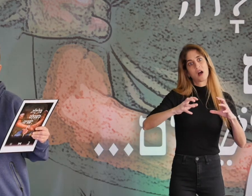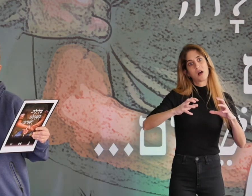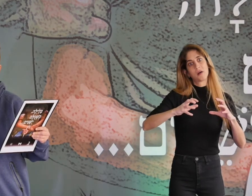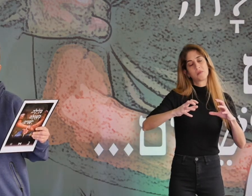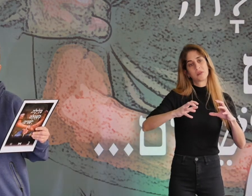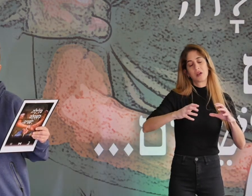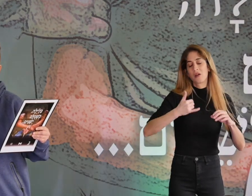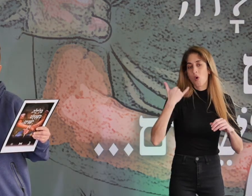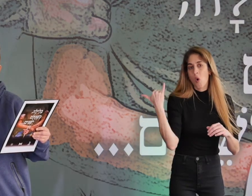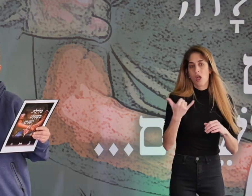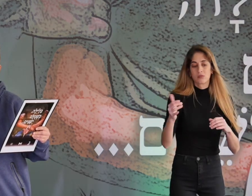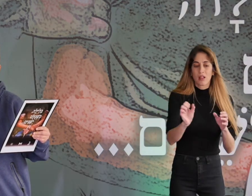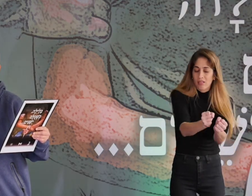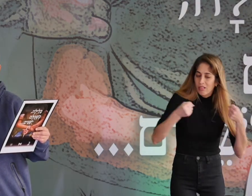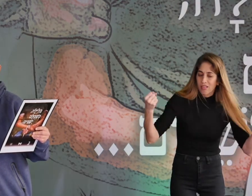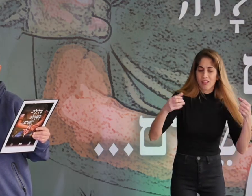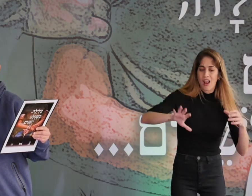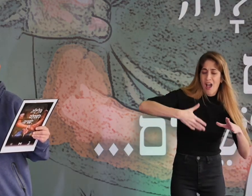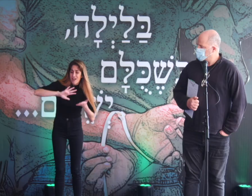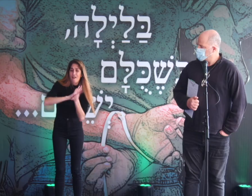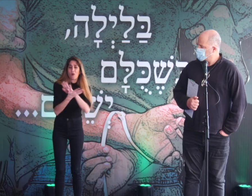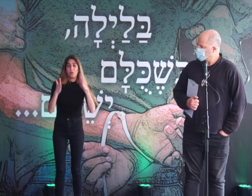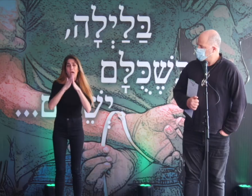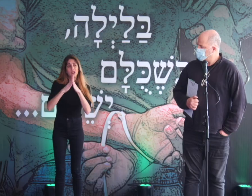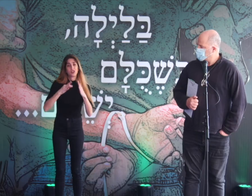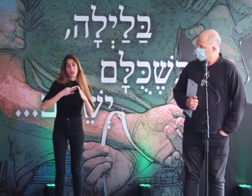פשיטות ליליות הן חלק מחיי היום-יום שלנו.